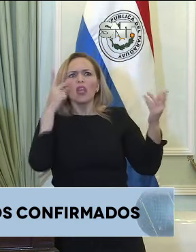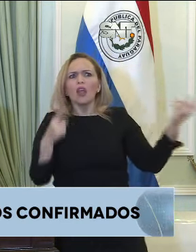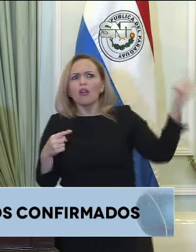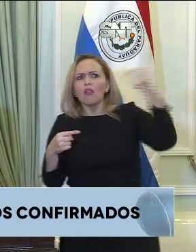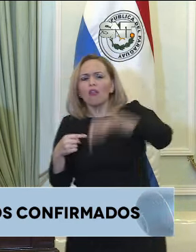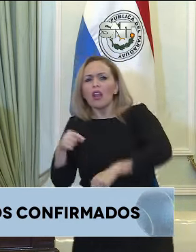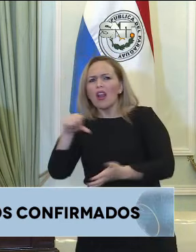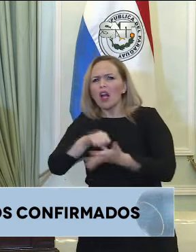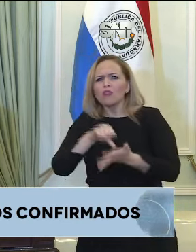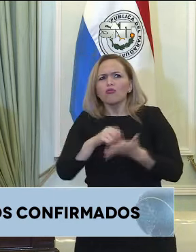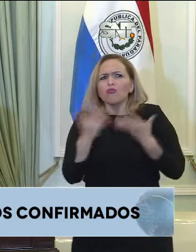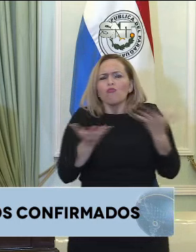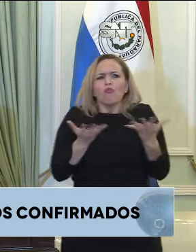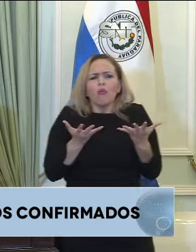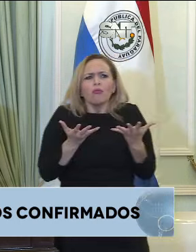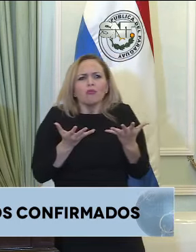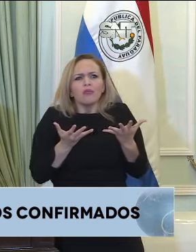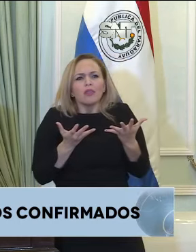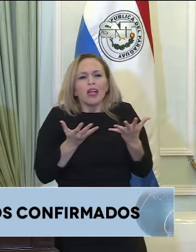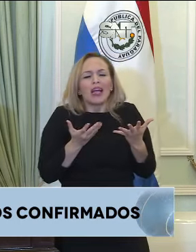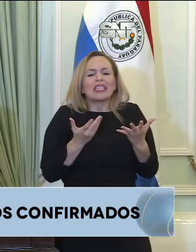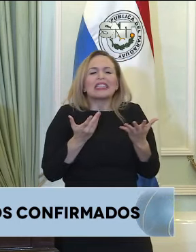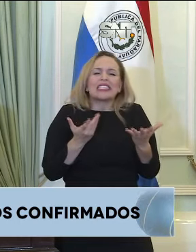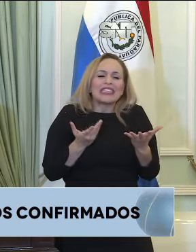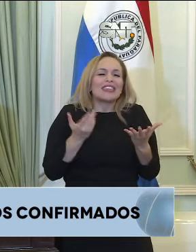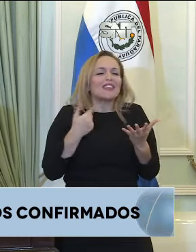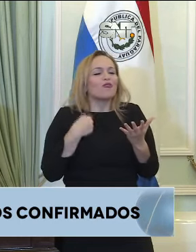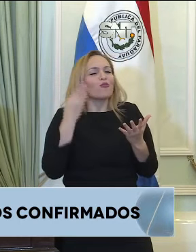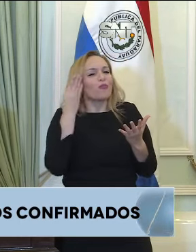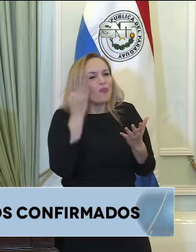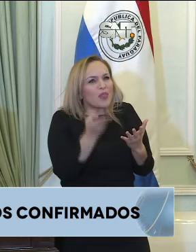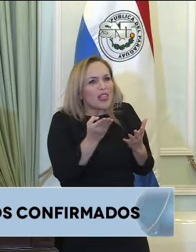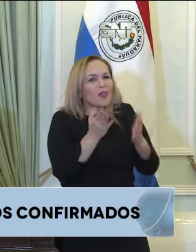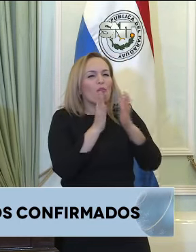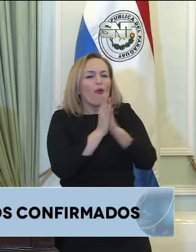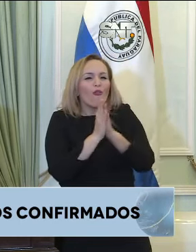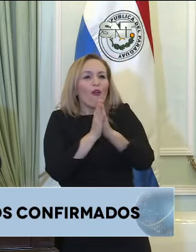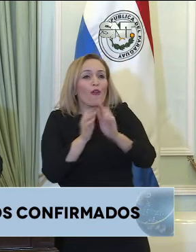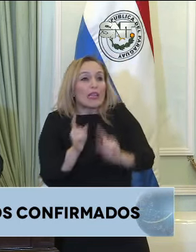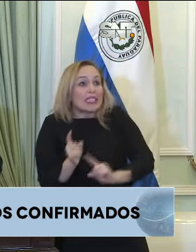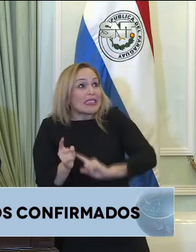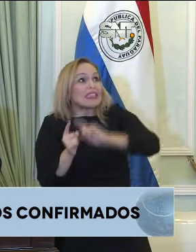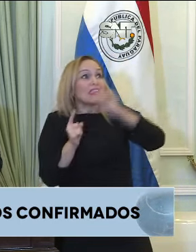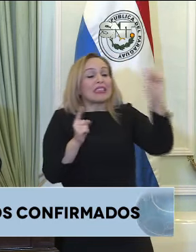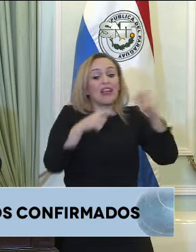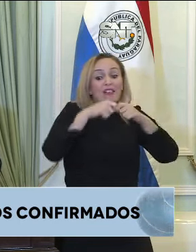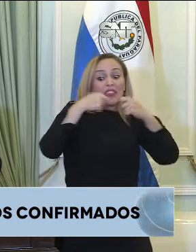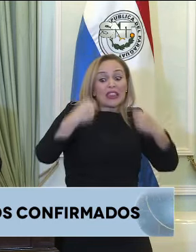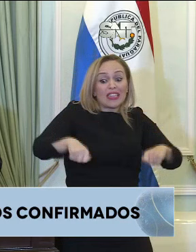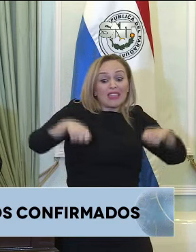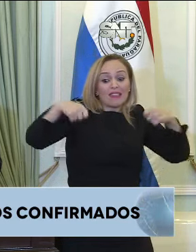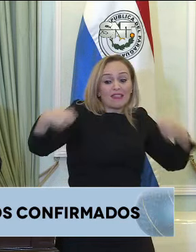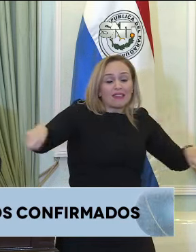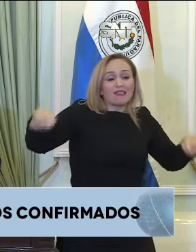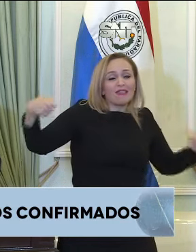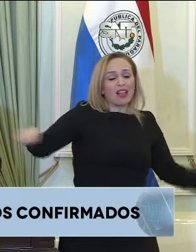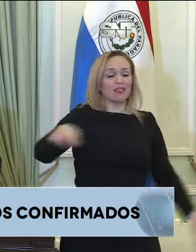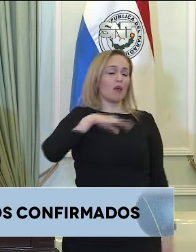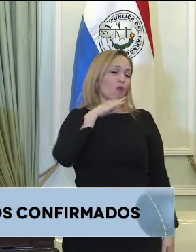trasladarse? Bueno, nosotros instamos a que no haya un traslado importante en términos de distancia de la gente.